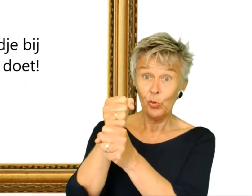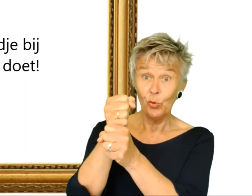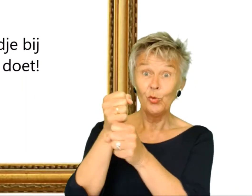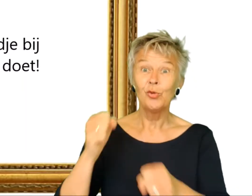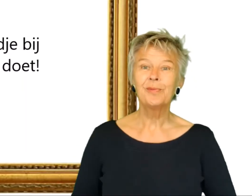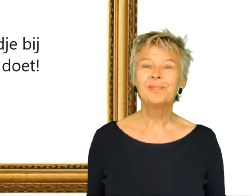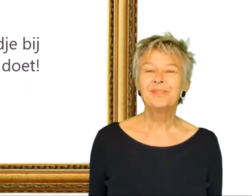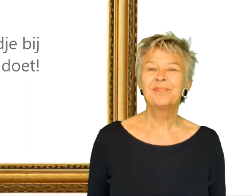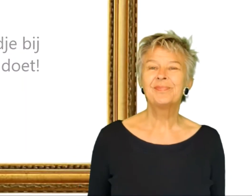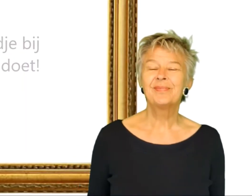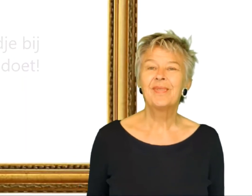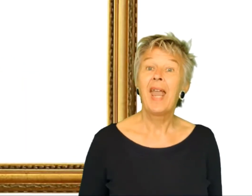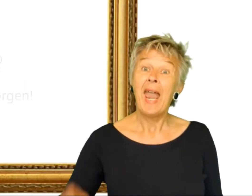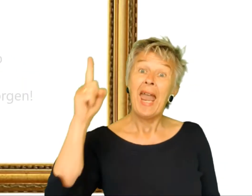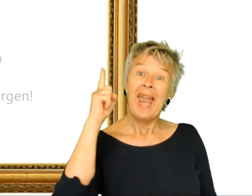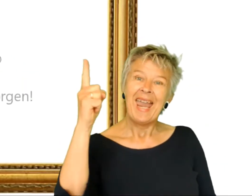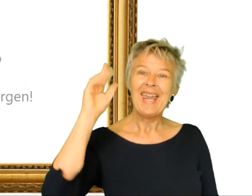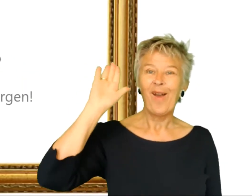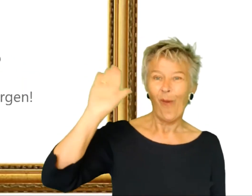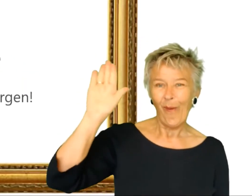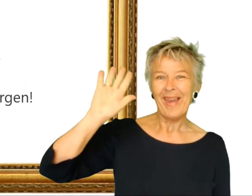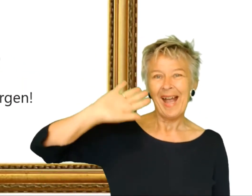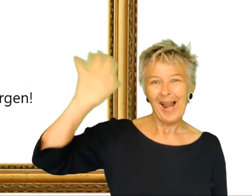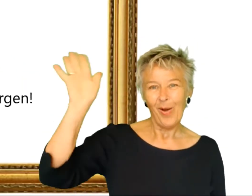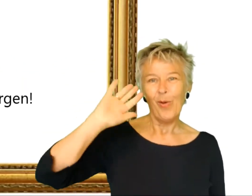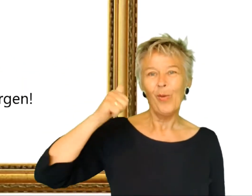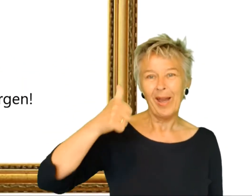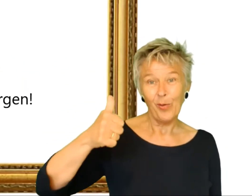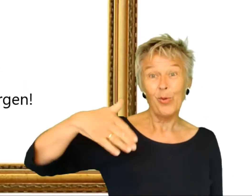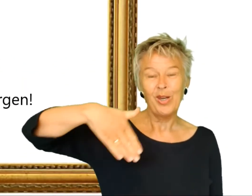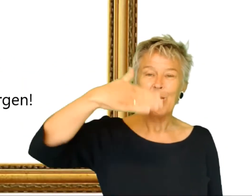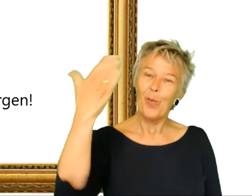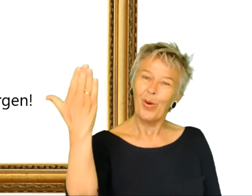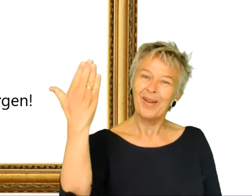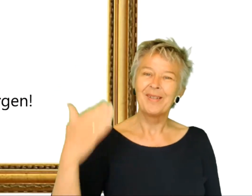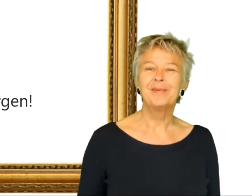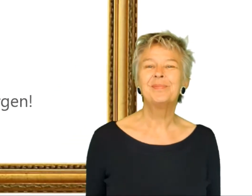doet. Hey, hoi, hallo en goeiemorgen.